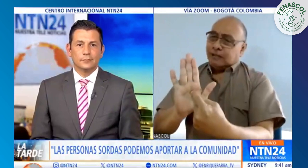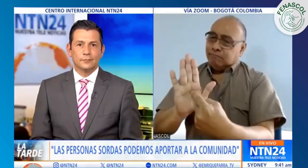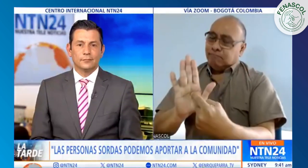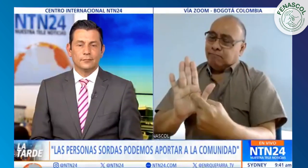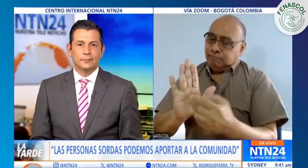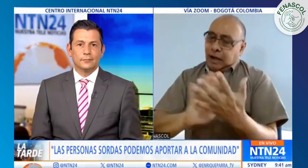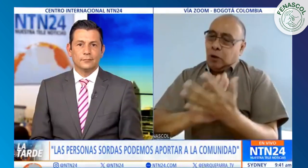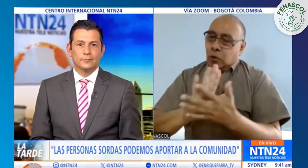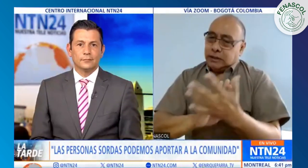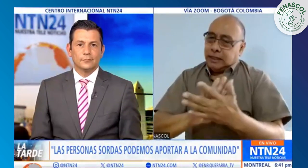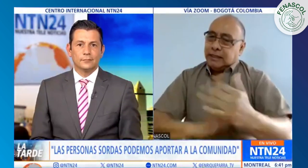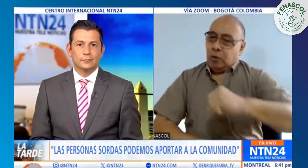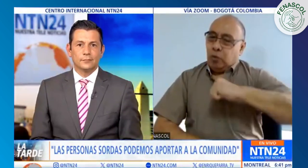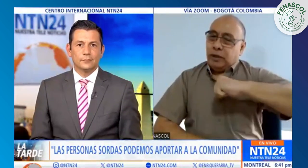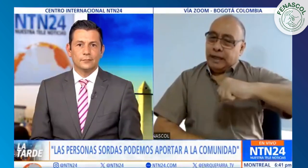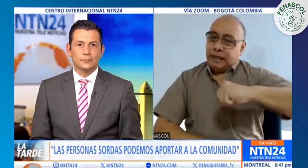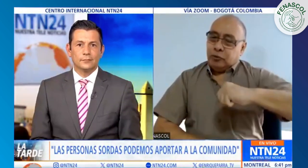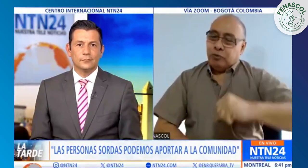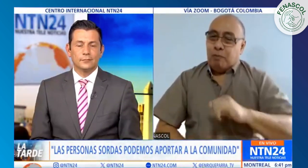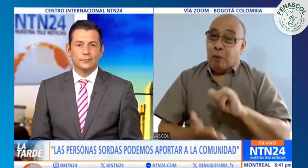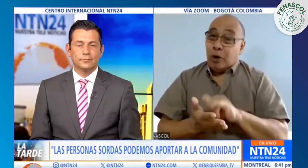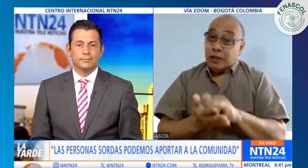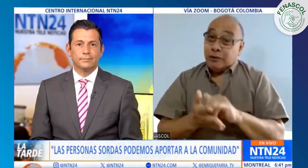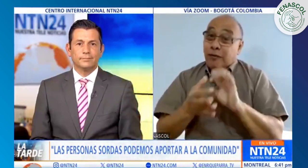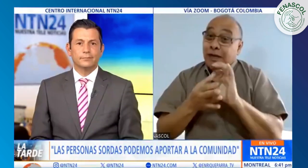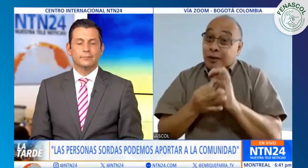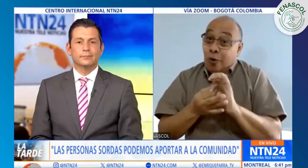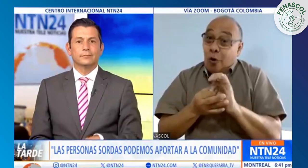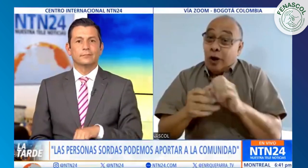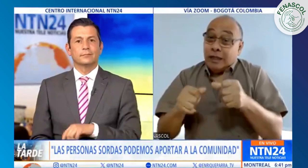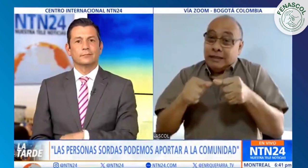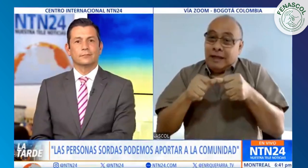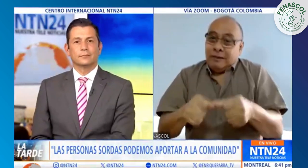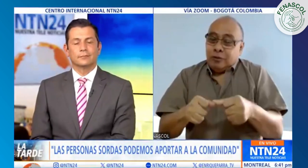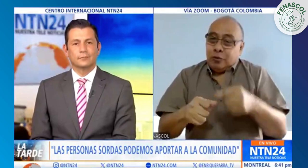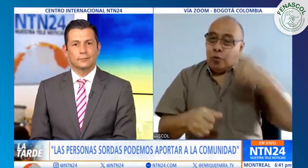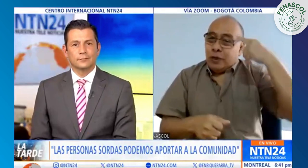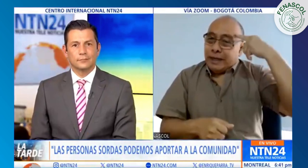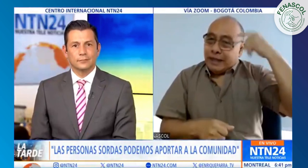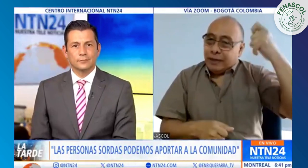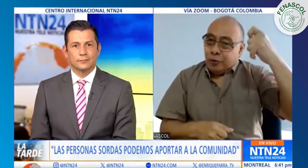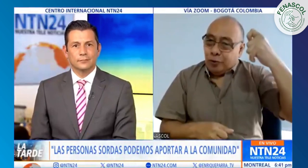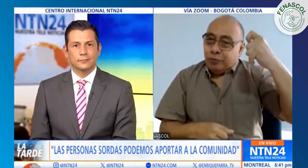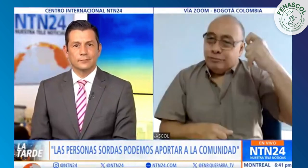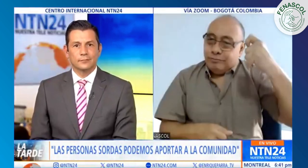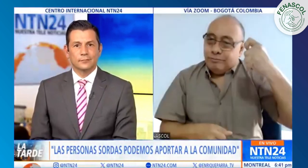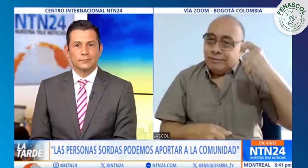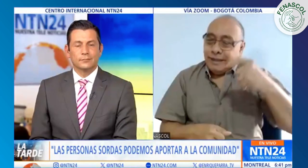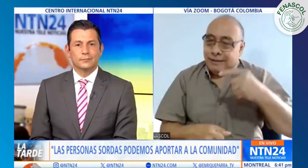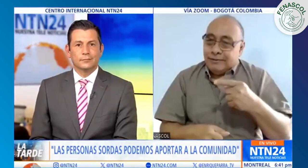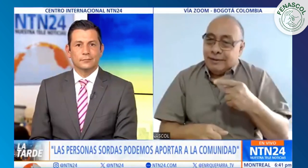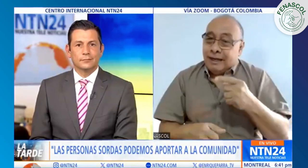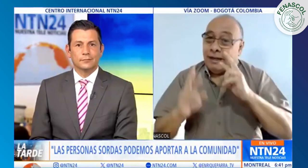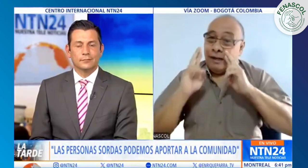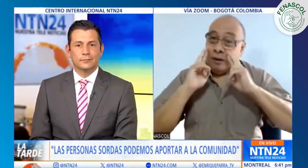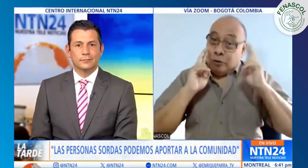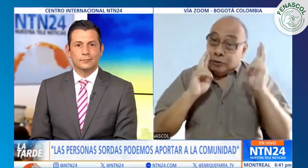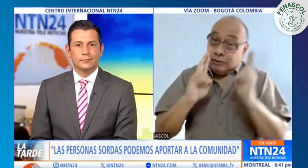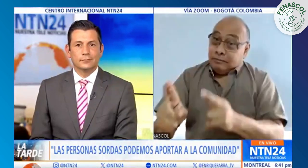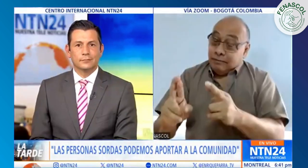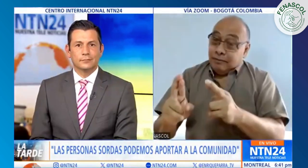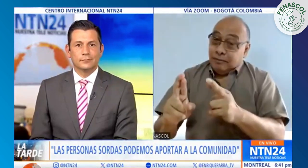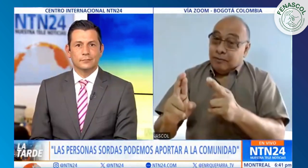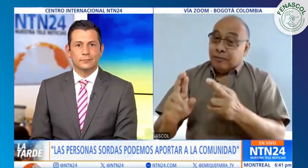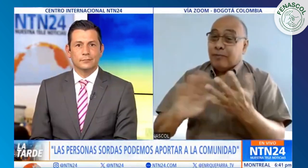realidad, tiene un objetivo de incidencia y es visibilizar nuestra lengua como derecho. Así que por eso hemos